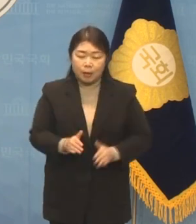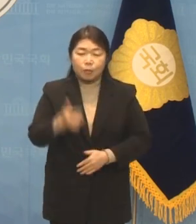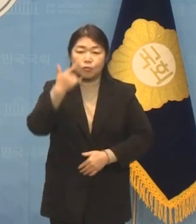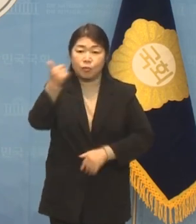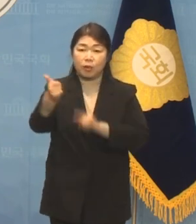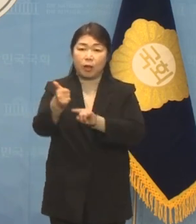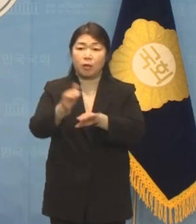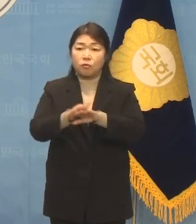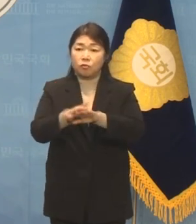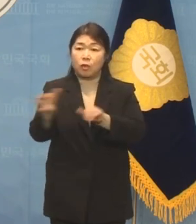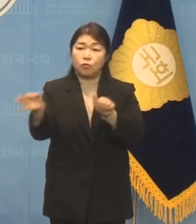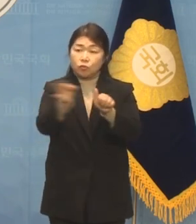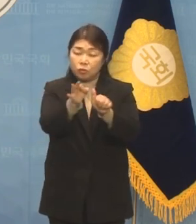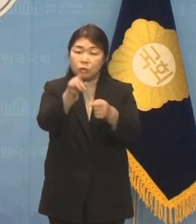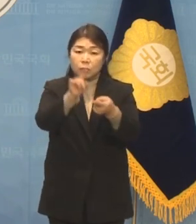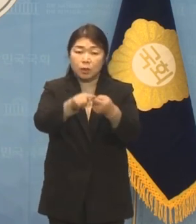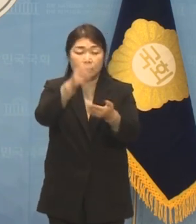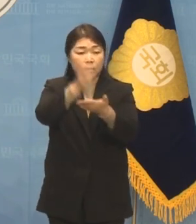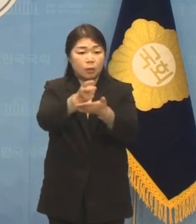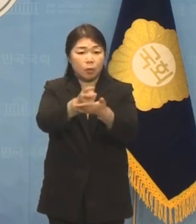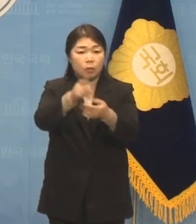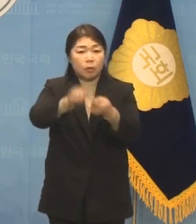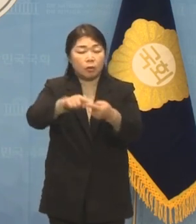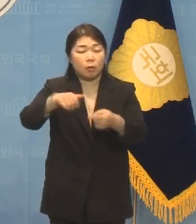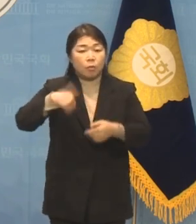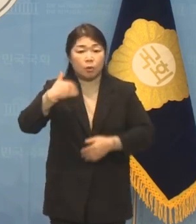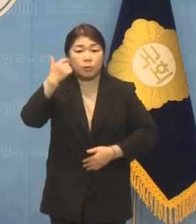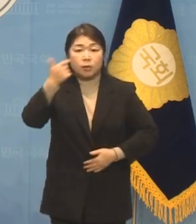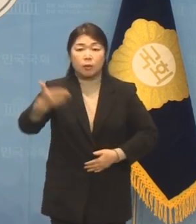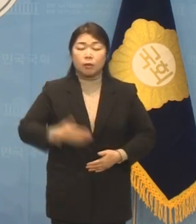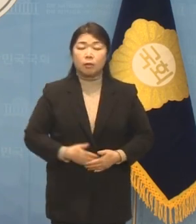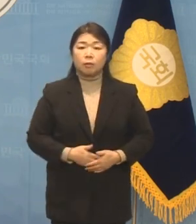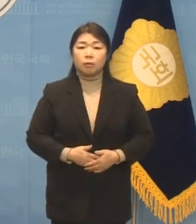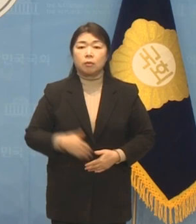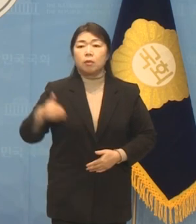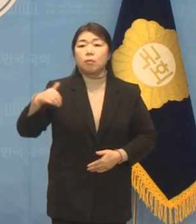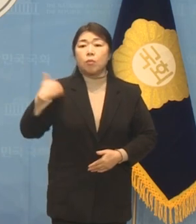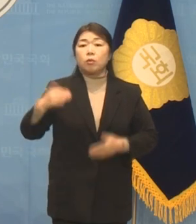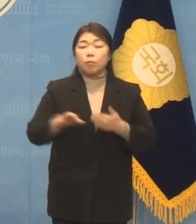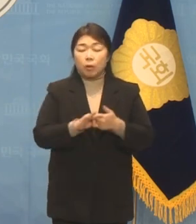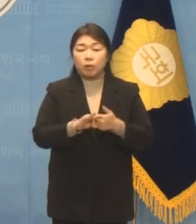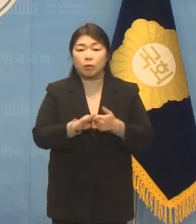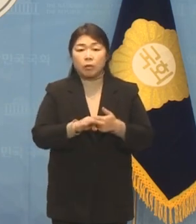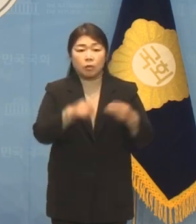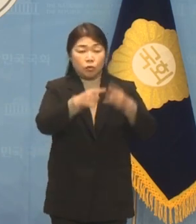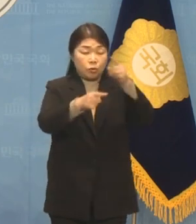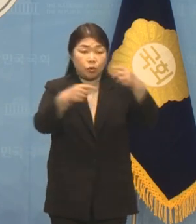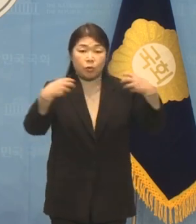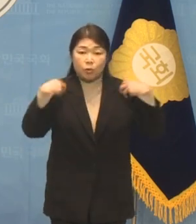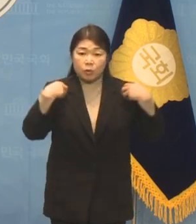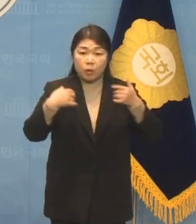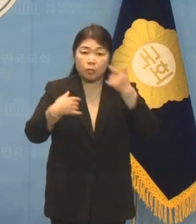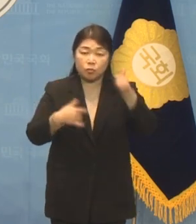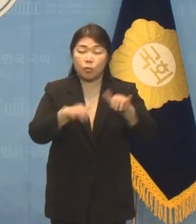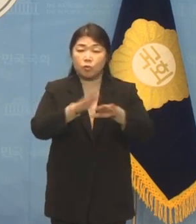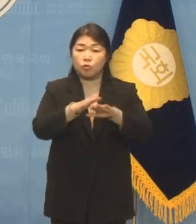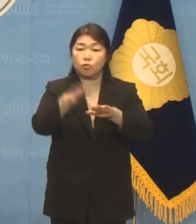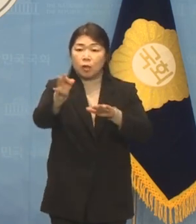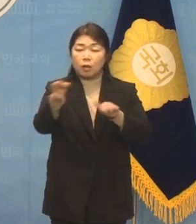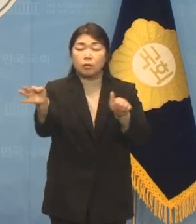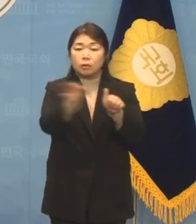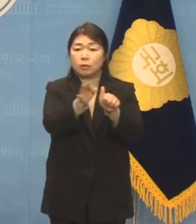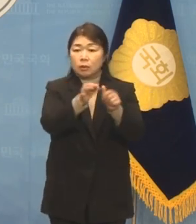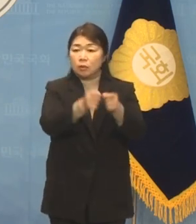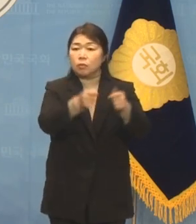있는 것도 모르는 겁니까? 몰랐다면 윤석열 정부에서 부모수당 지급 금액이 늘어나고 있는 현실도